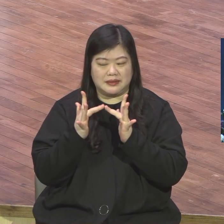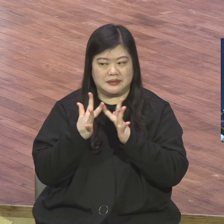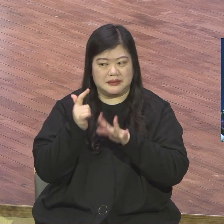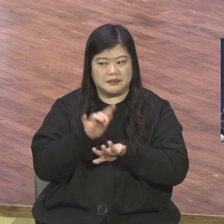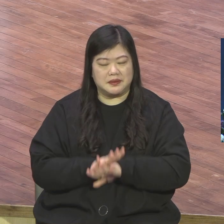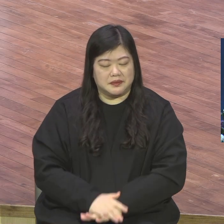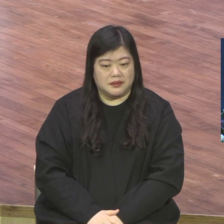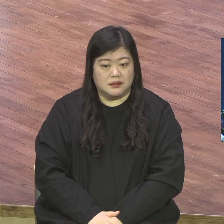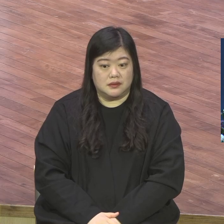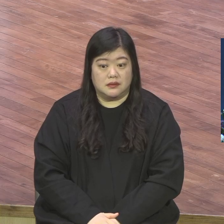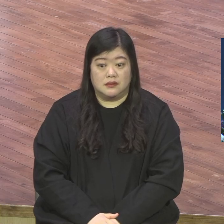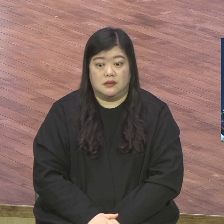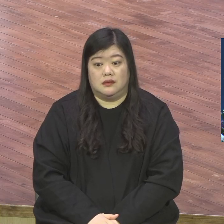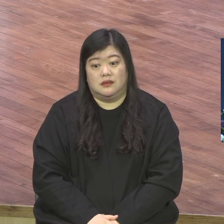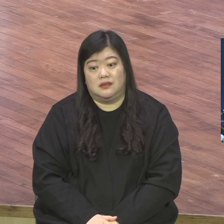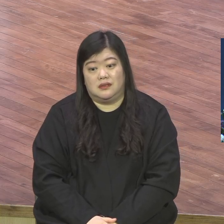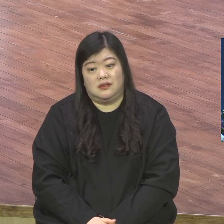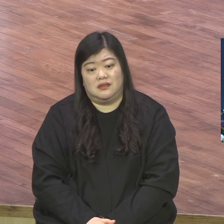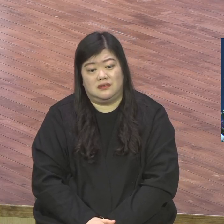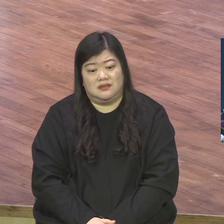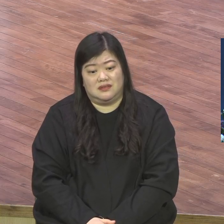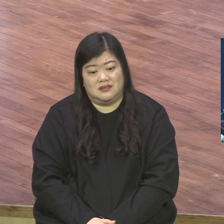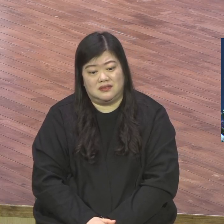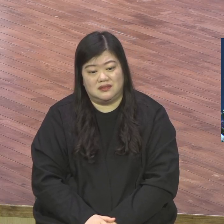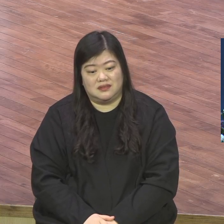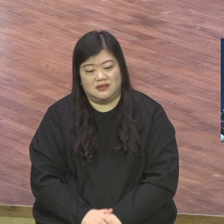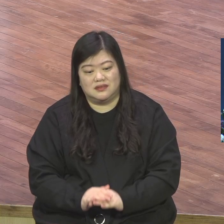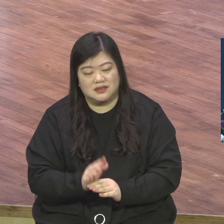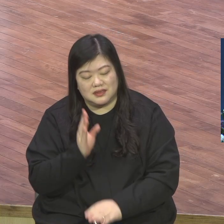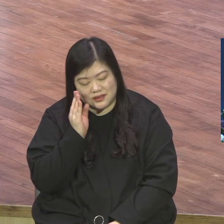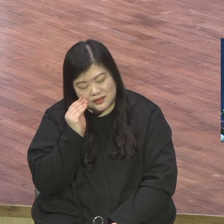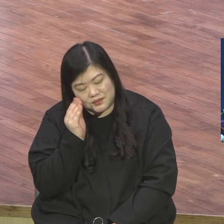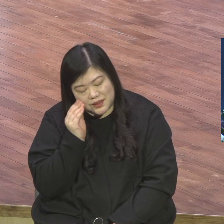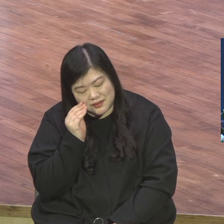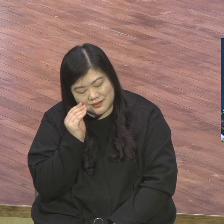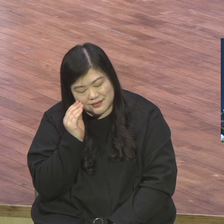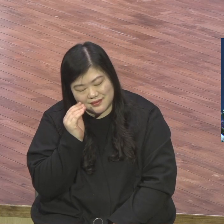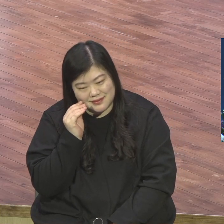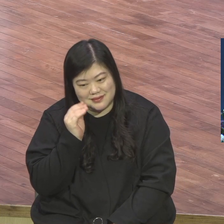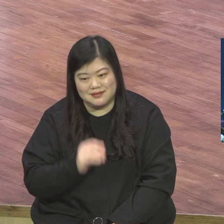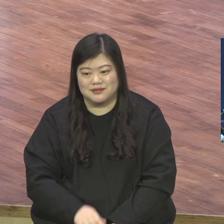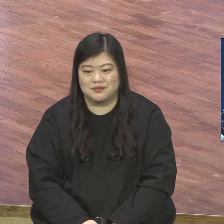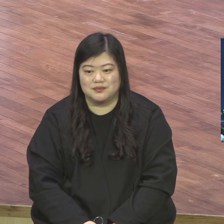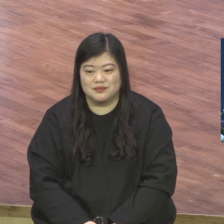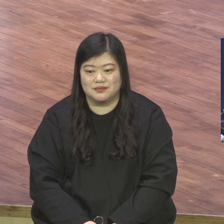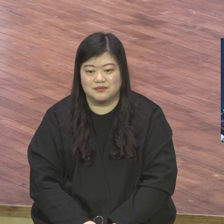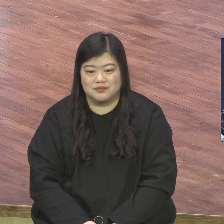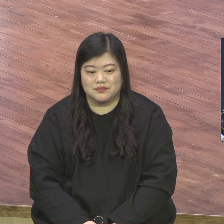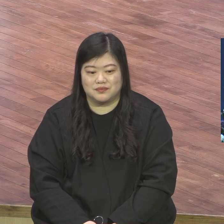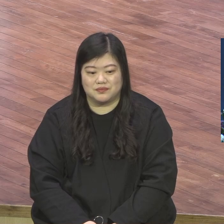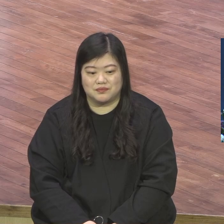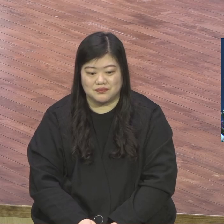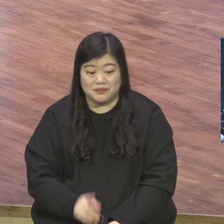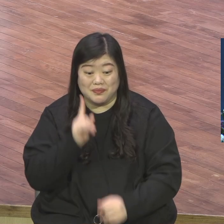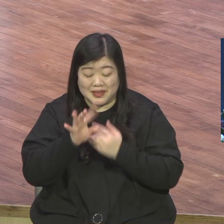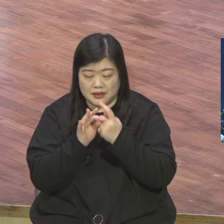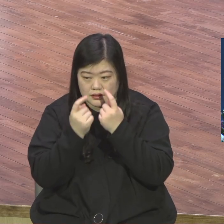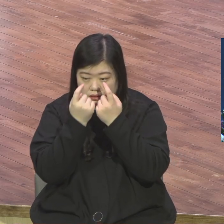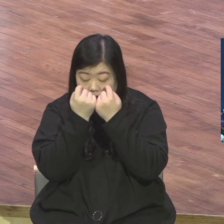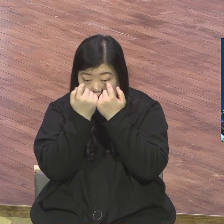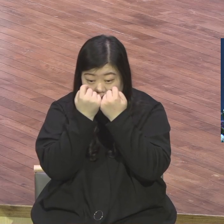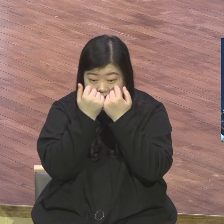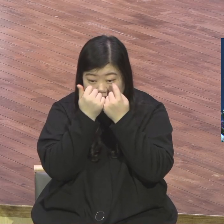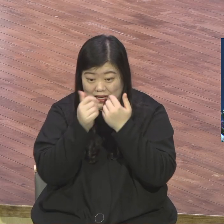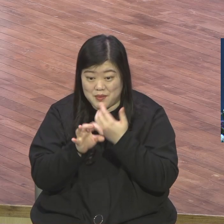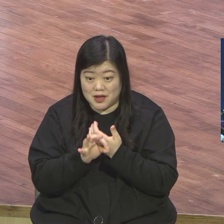이 눈치 저 눈치 그렇게 힘들게 살면요 여러분 사단에게 계속 속게 됩니다.